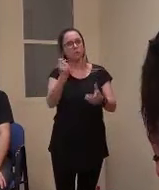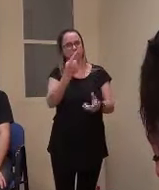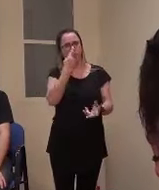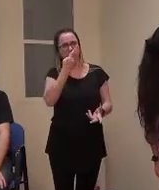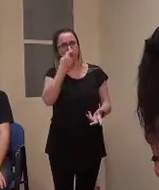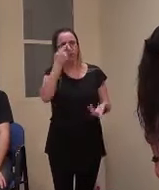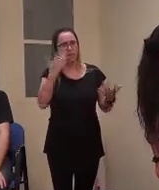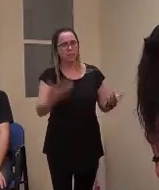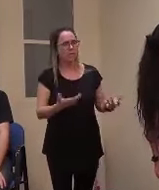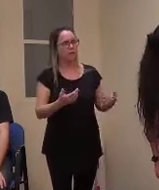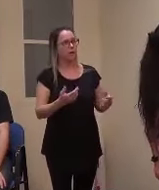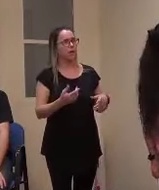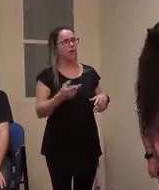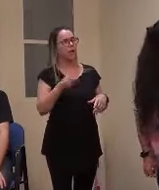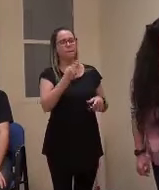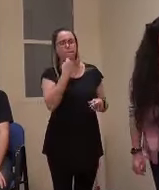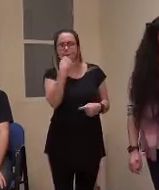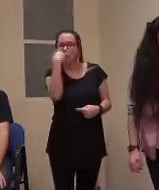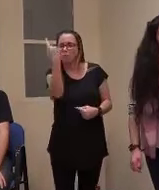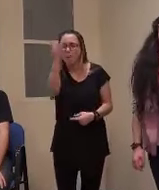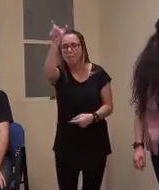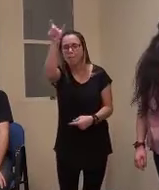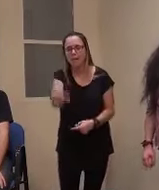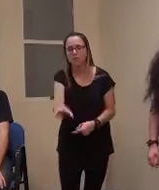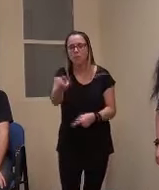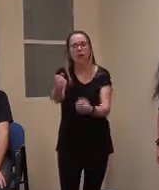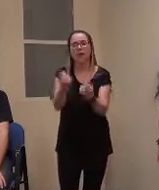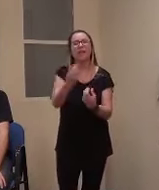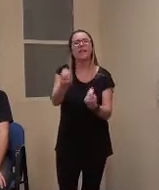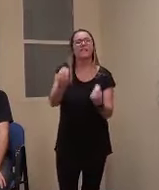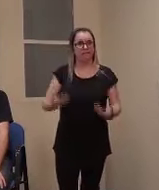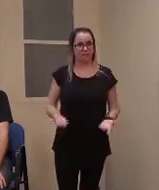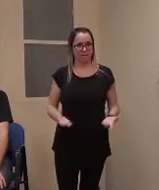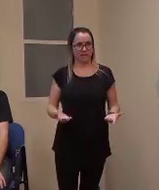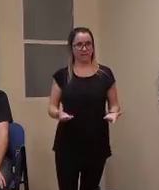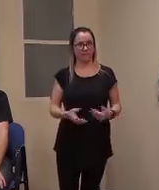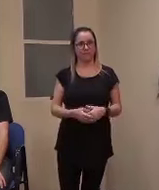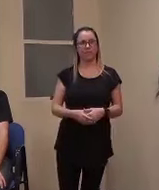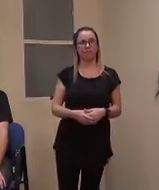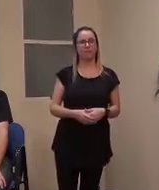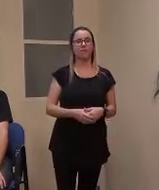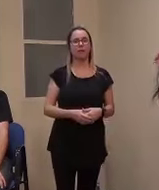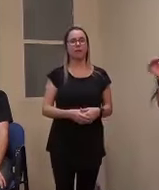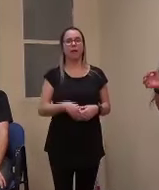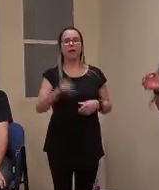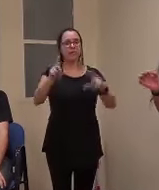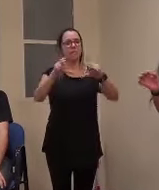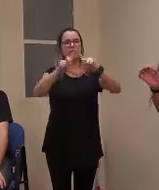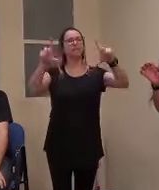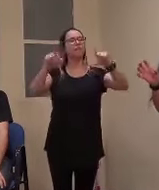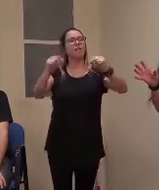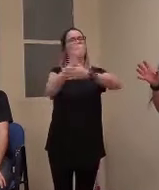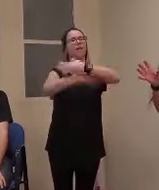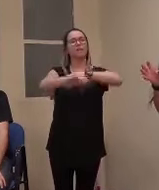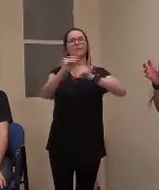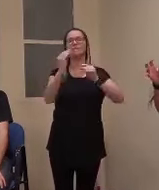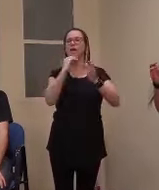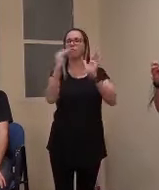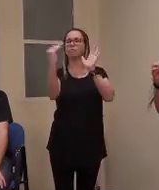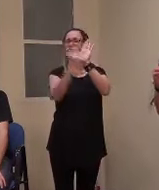de preguntas de la razón que necesita necesariamente que el certificado de capacidad la tal